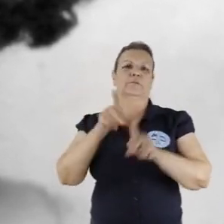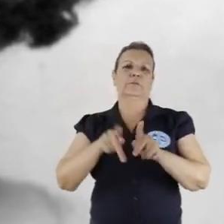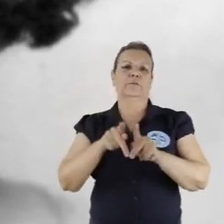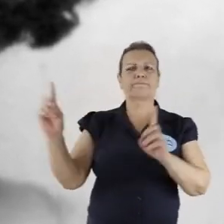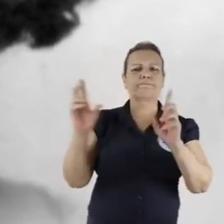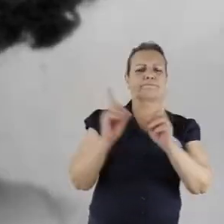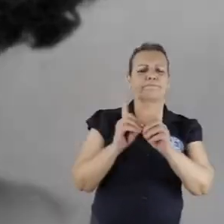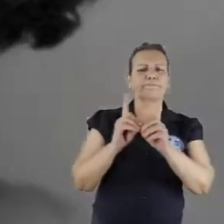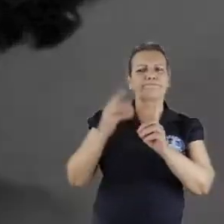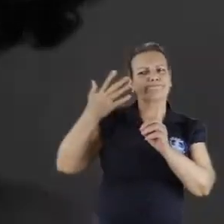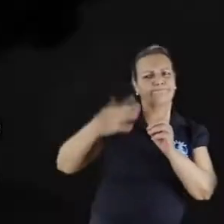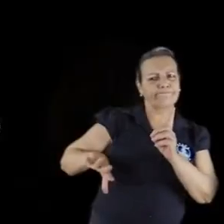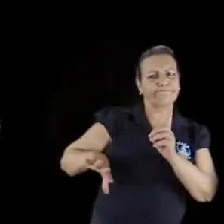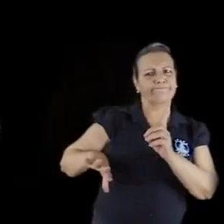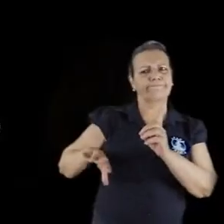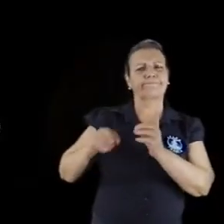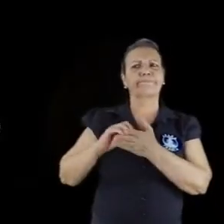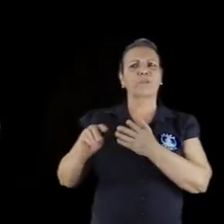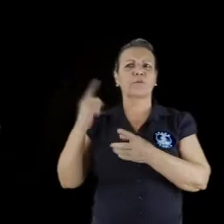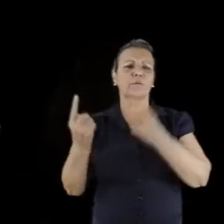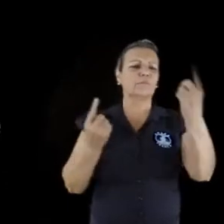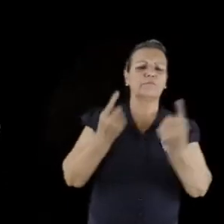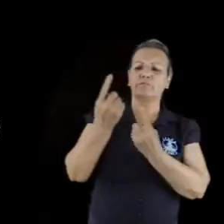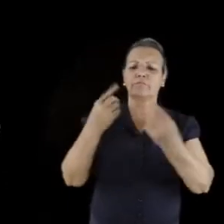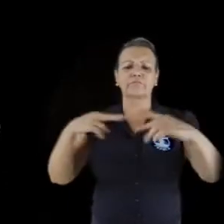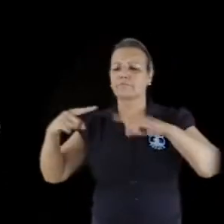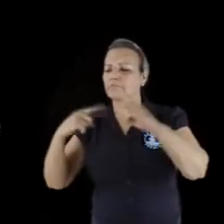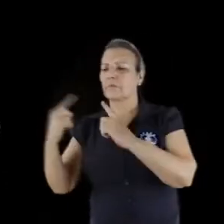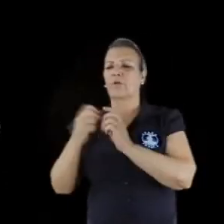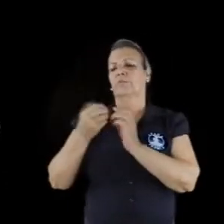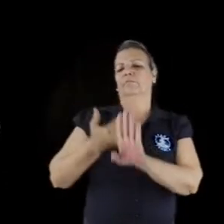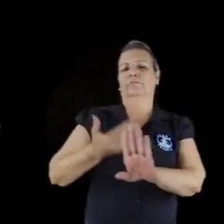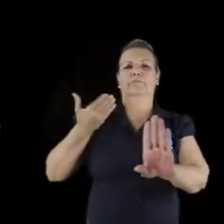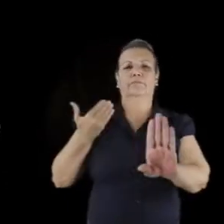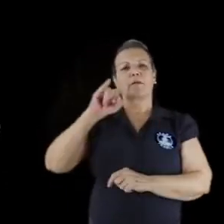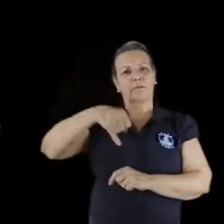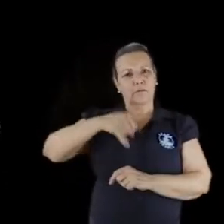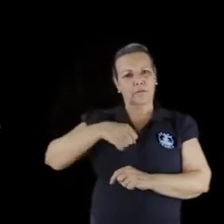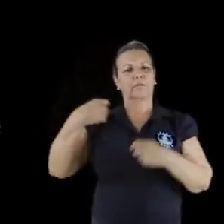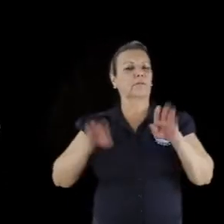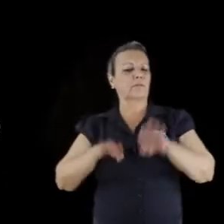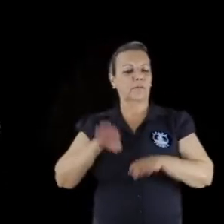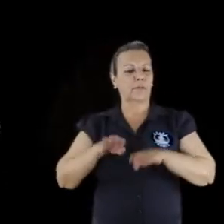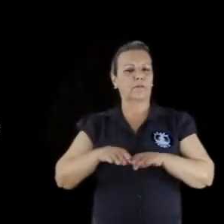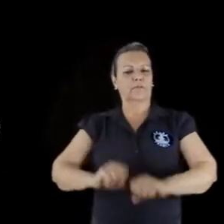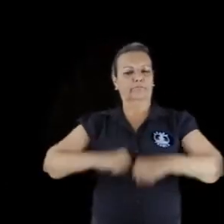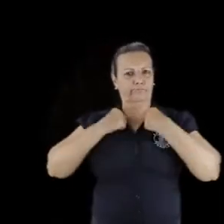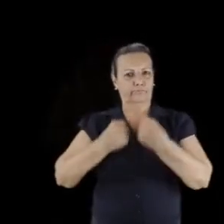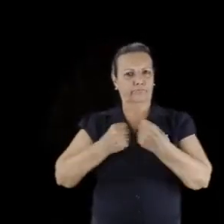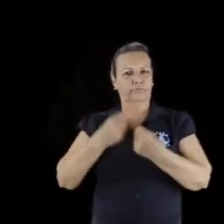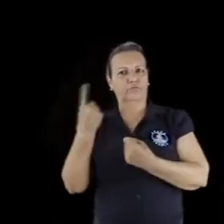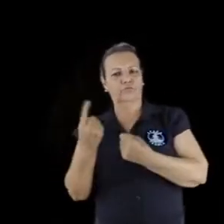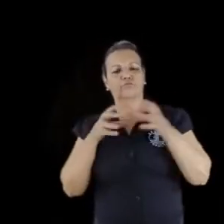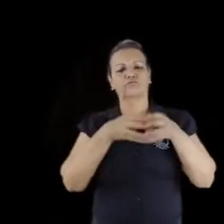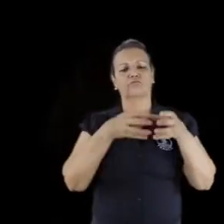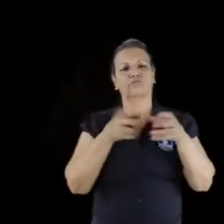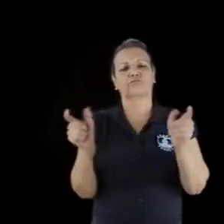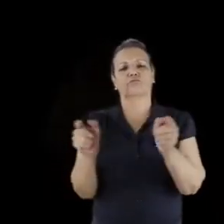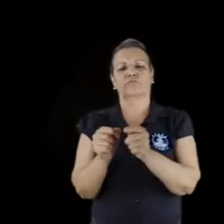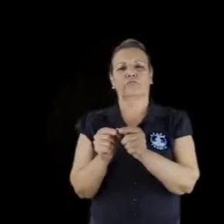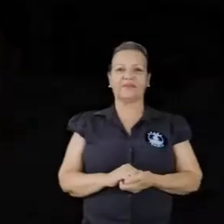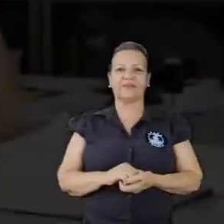afastam. E assim, dependemos da força de alguns que lutam pelas minorias.